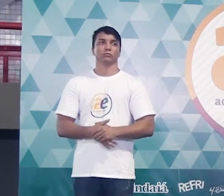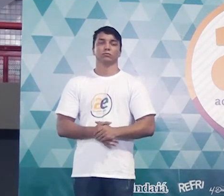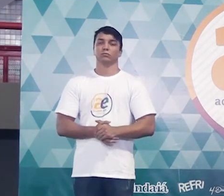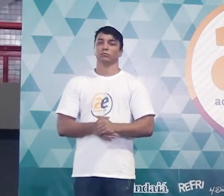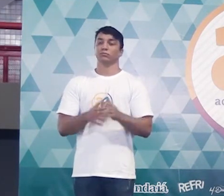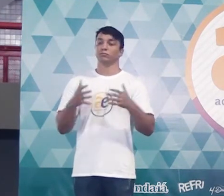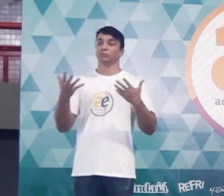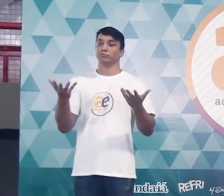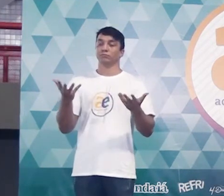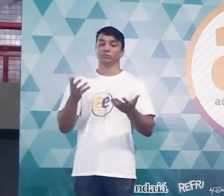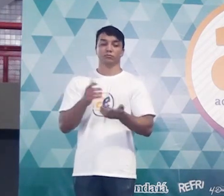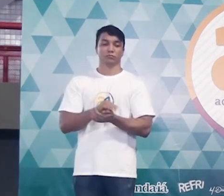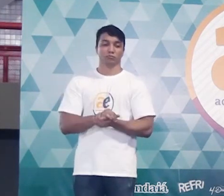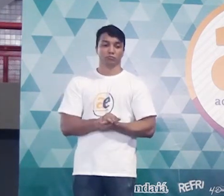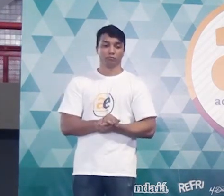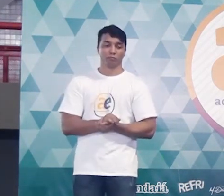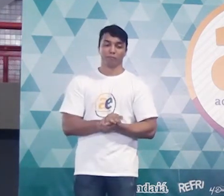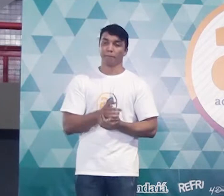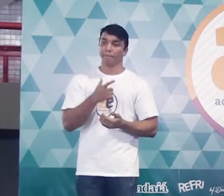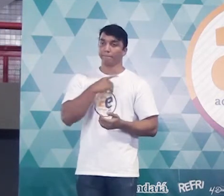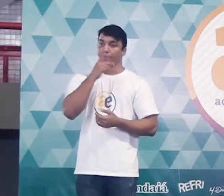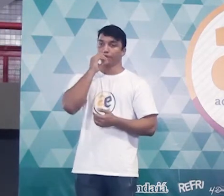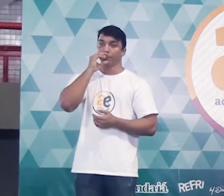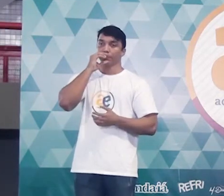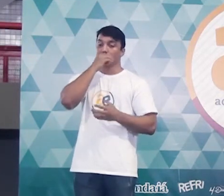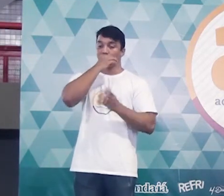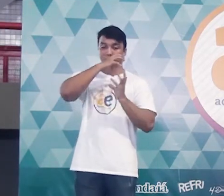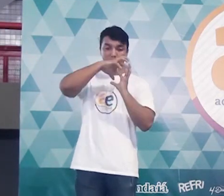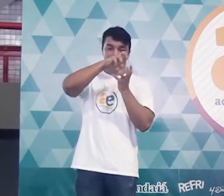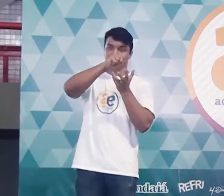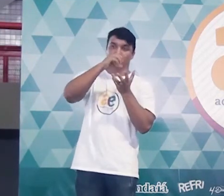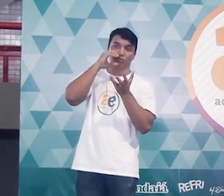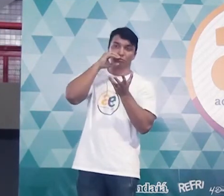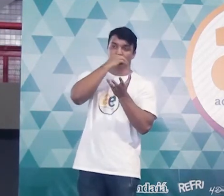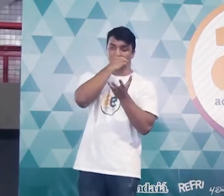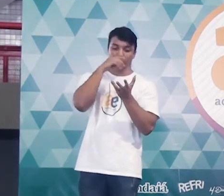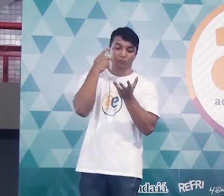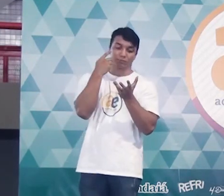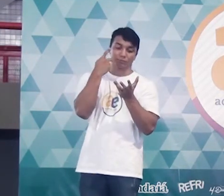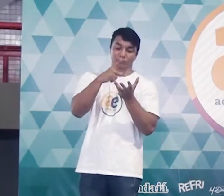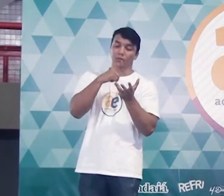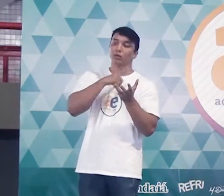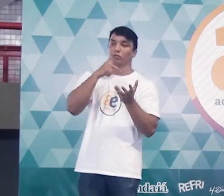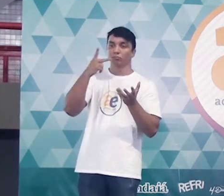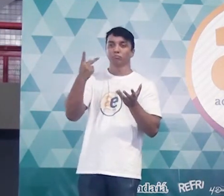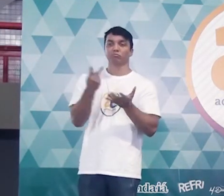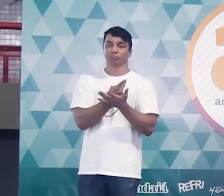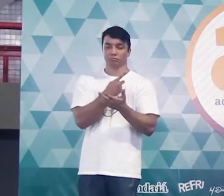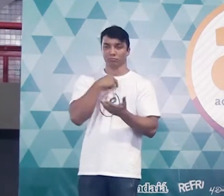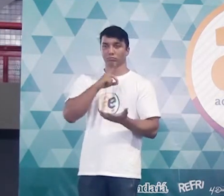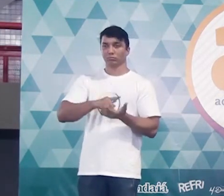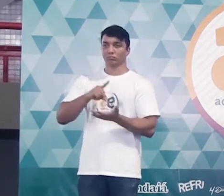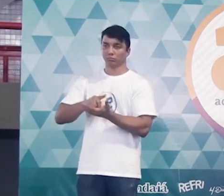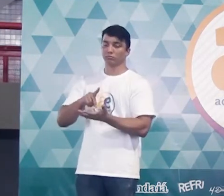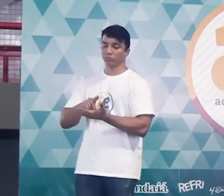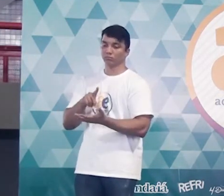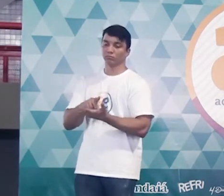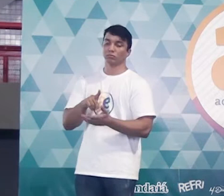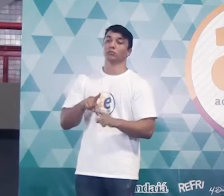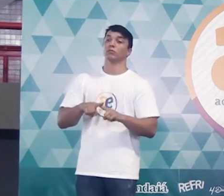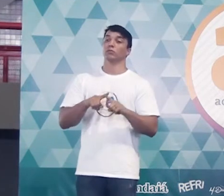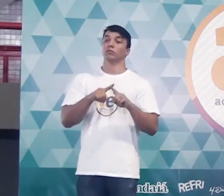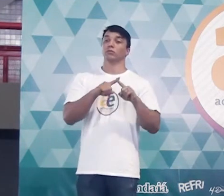Na realidade, o aquecimento global é uma coisa que existe, tá?